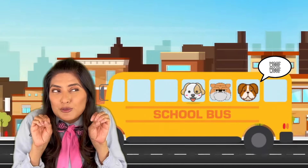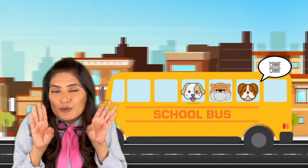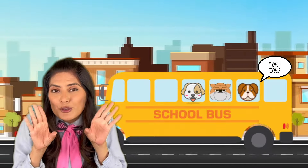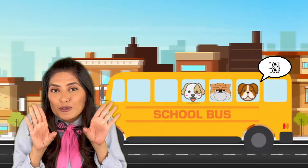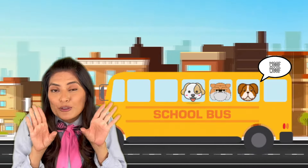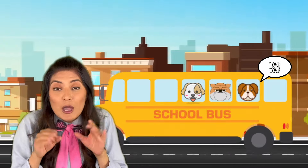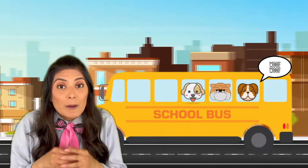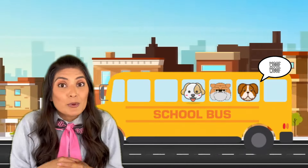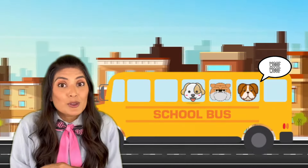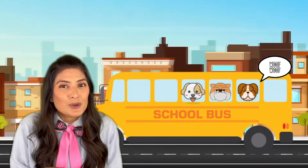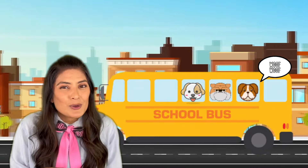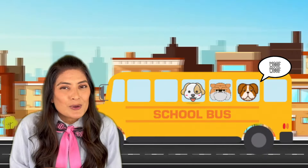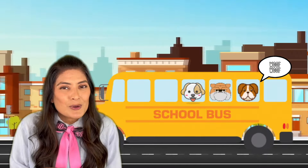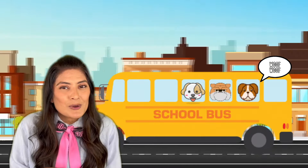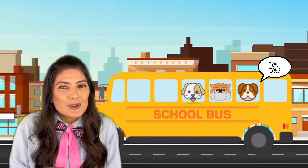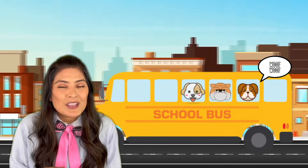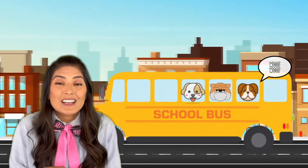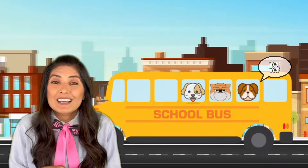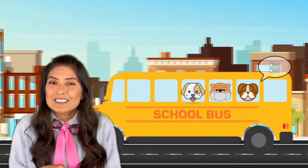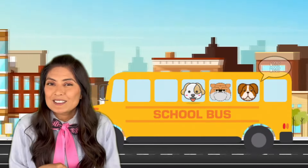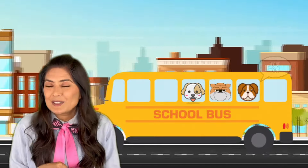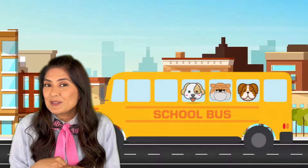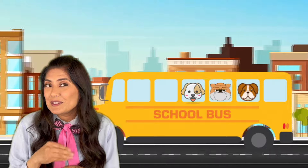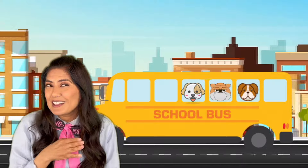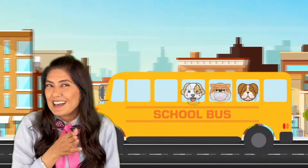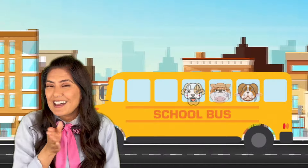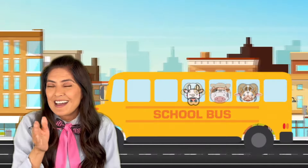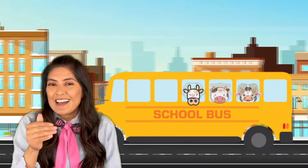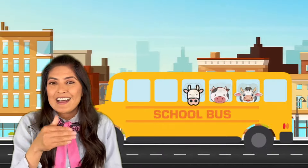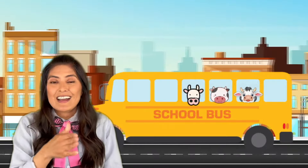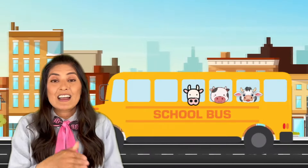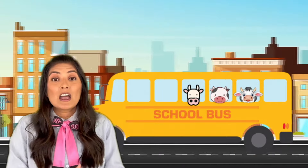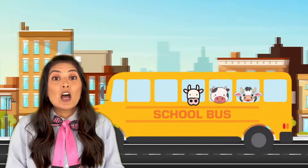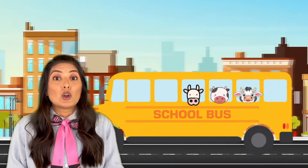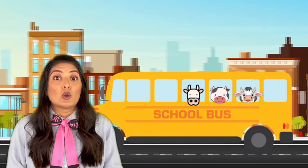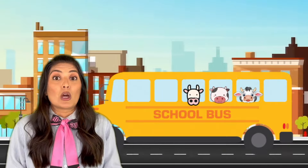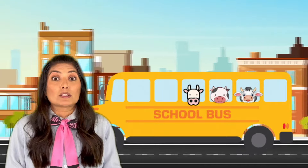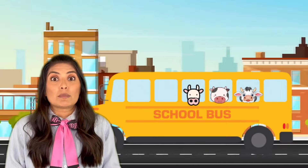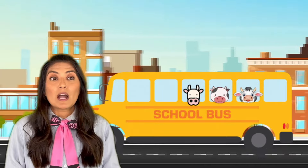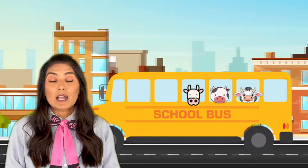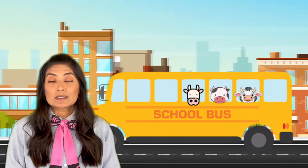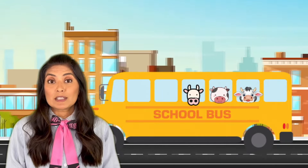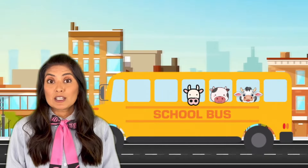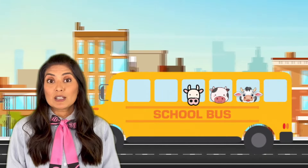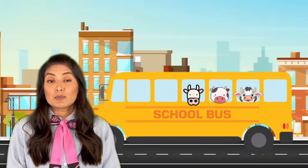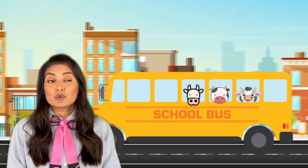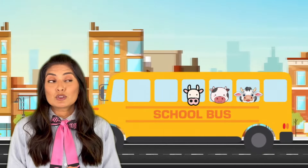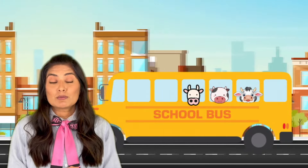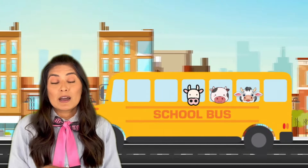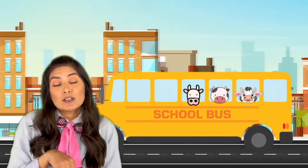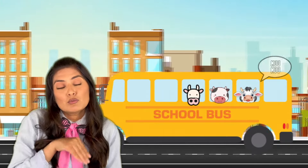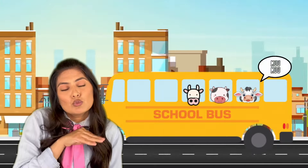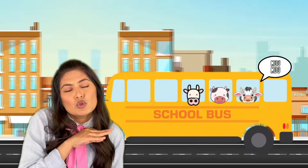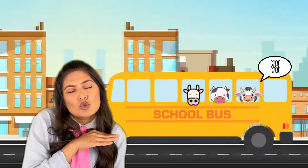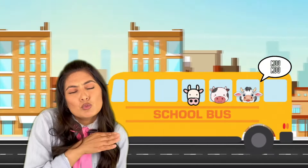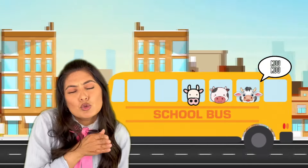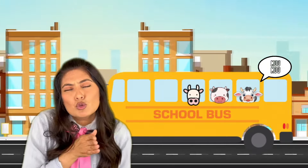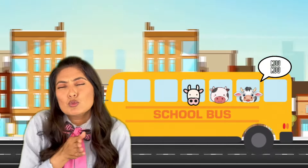woof, por toda la ciudad. Las vacas en el bus van moo, moo,